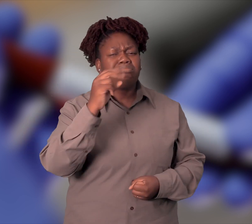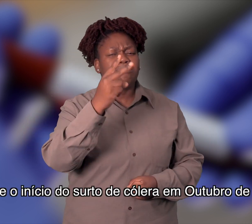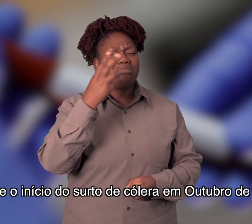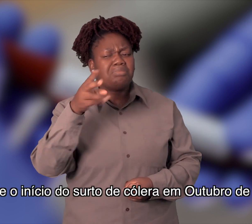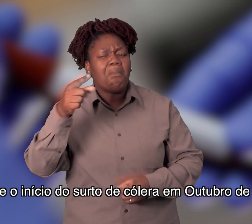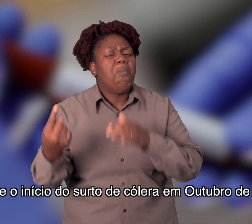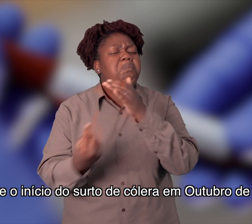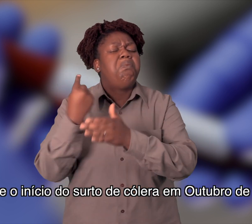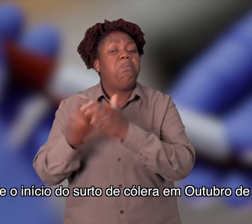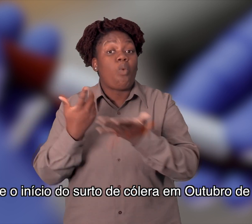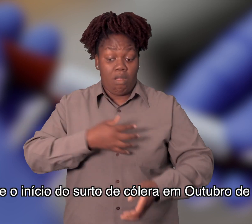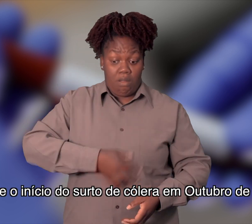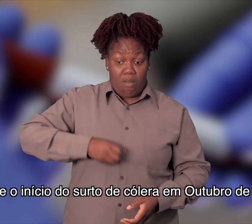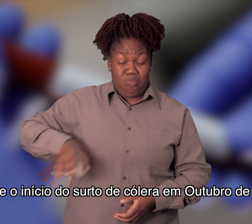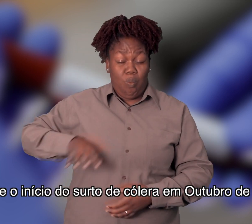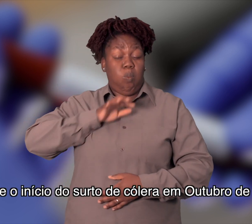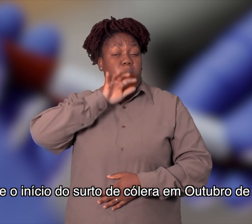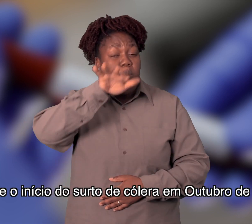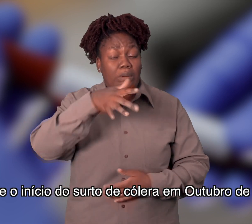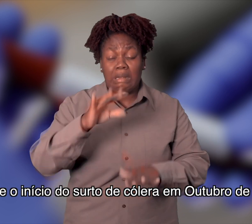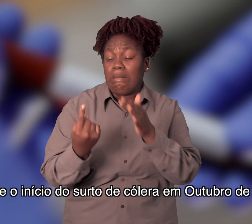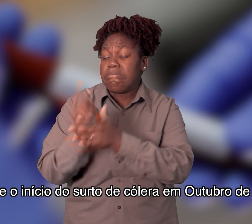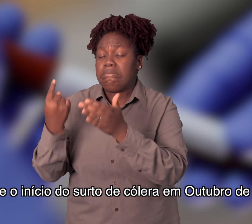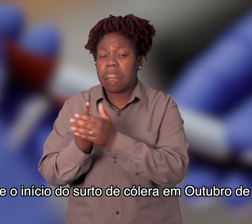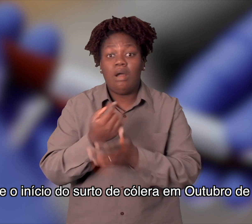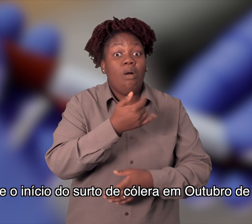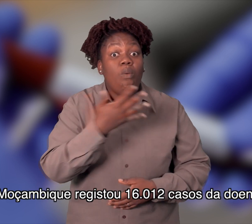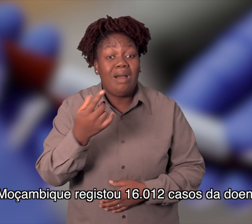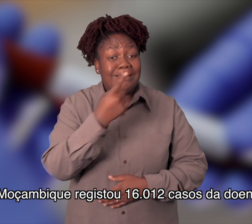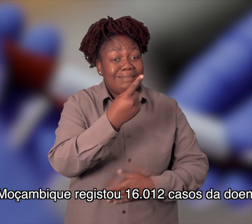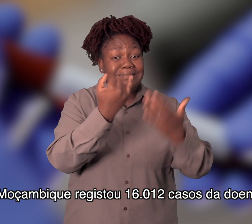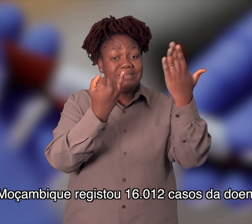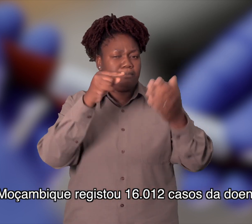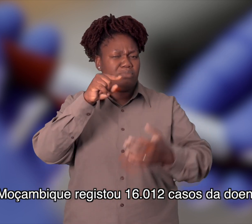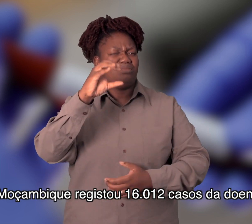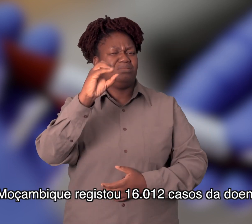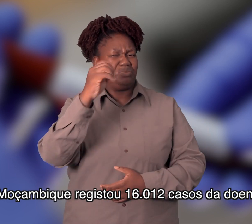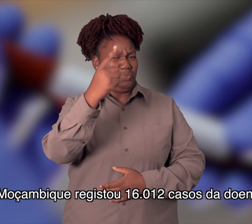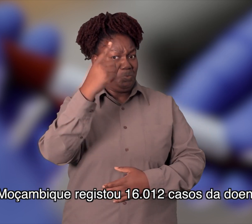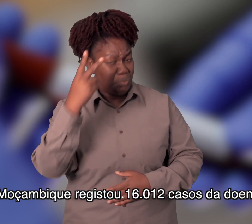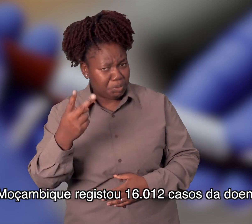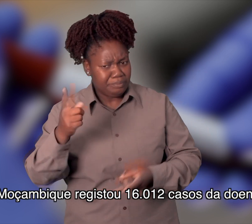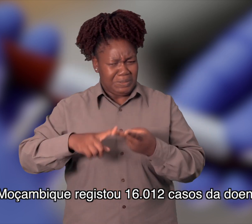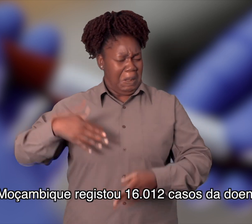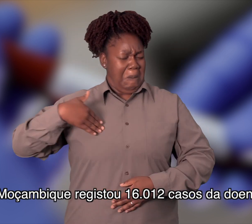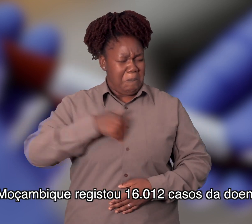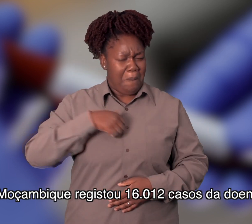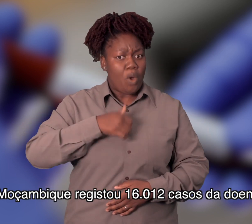Desde o início do surto da cólera em outubro de 2023, Moçambique registrou 16.012 casos da doença,